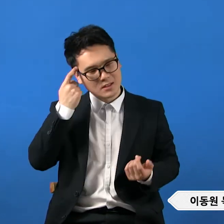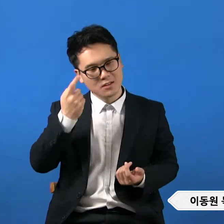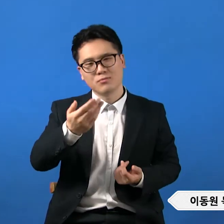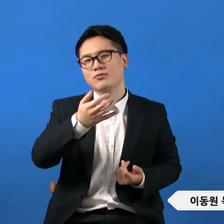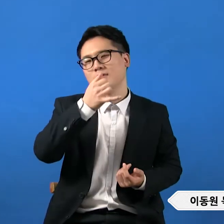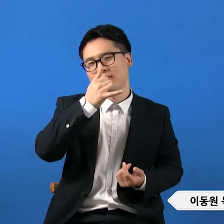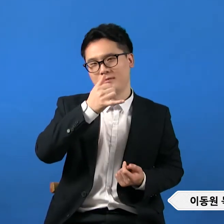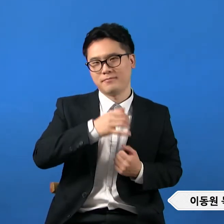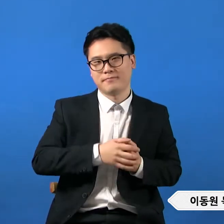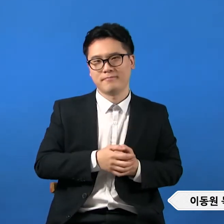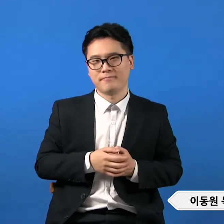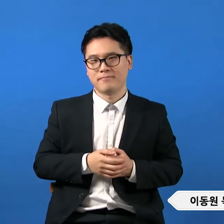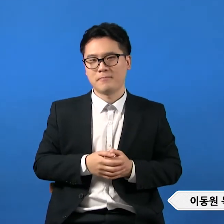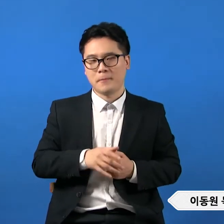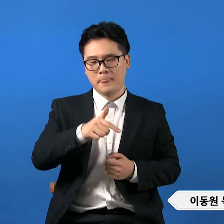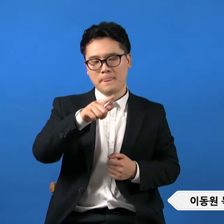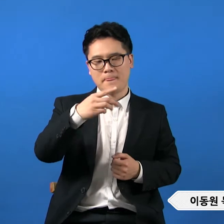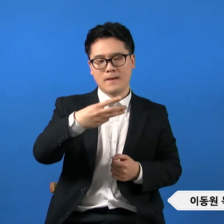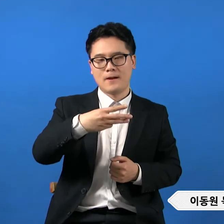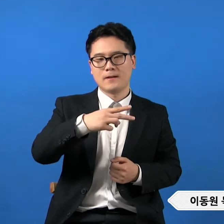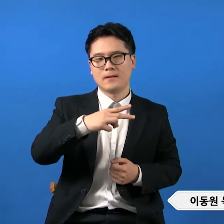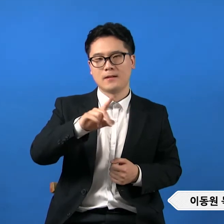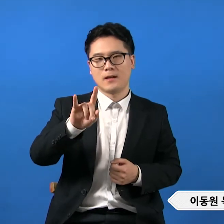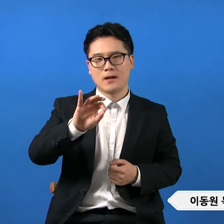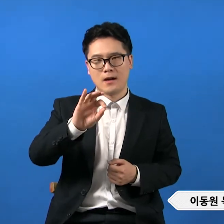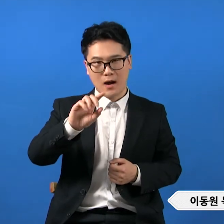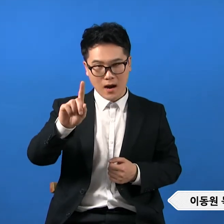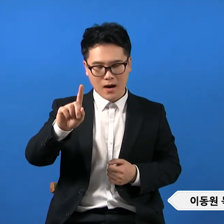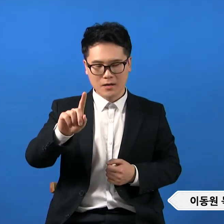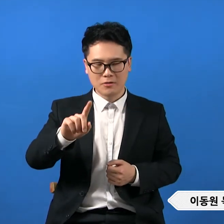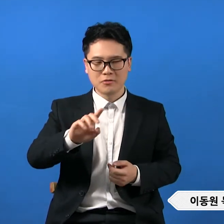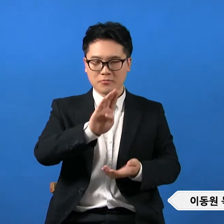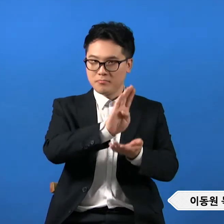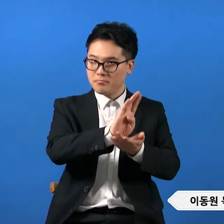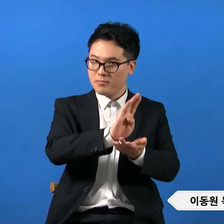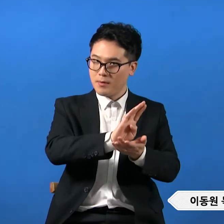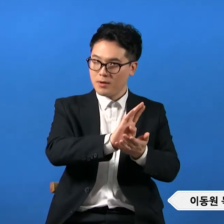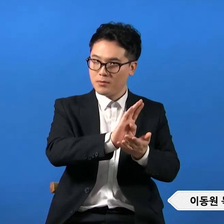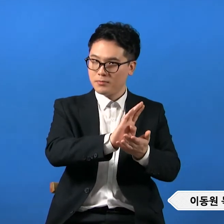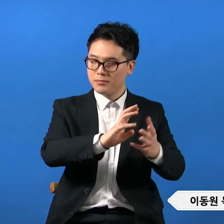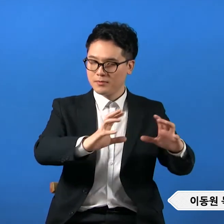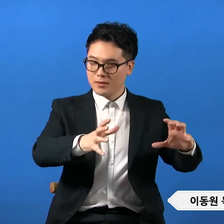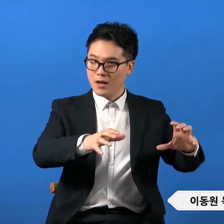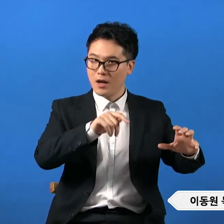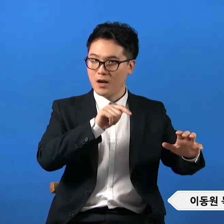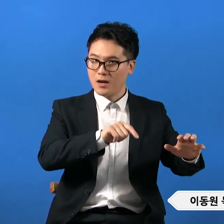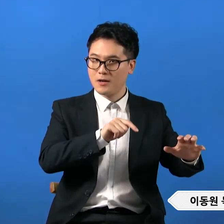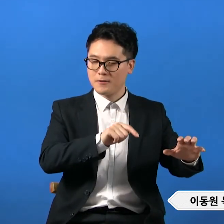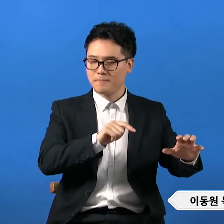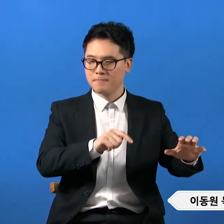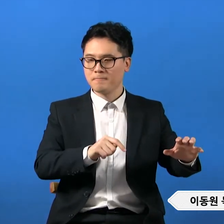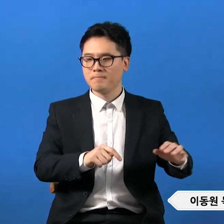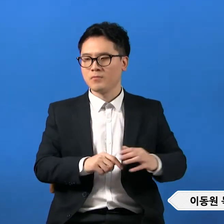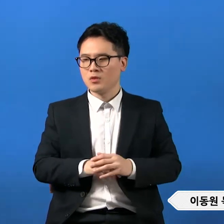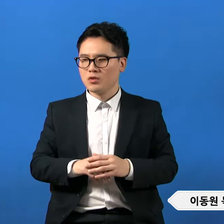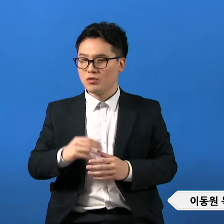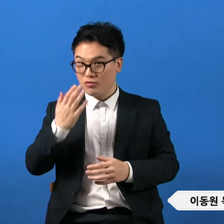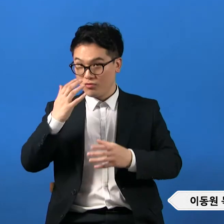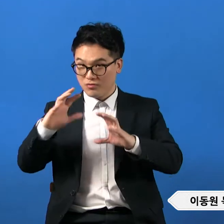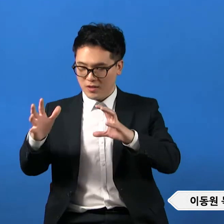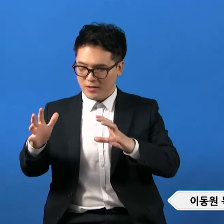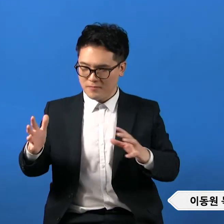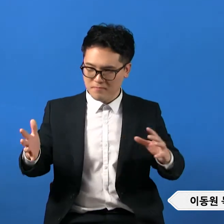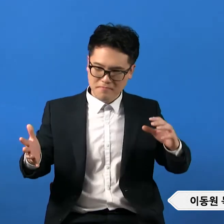유태의 남부 지역 갈대아 바벨론 제국의 말발구 아래 이미 유대 남부 땅이